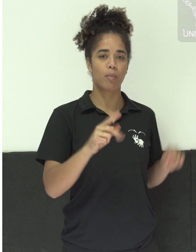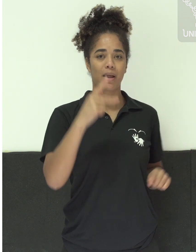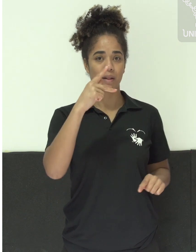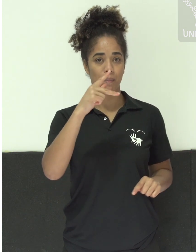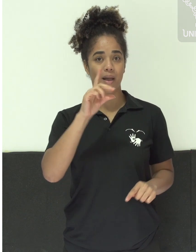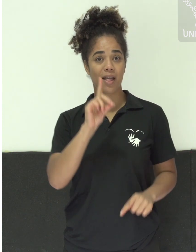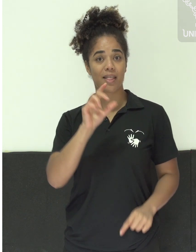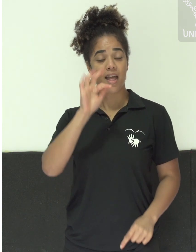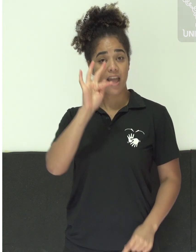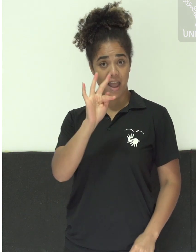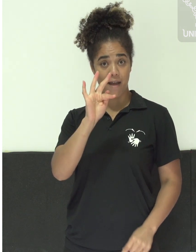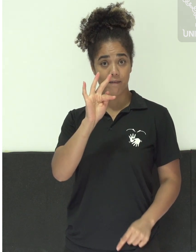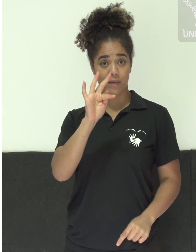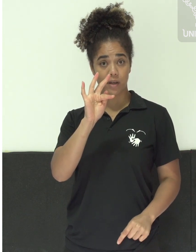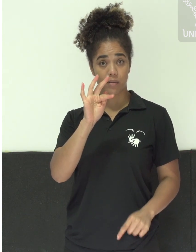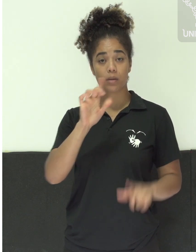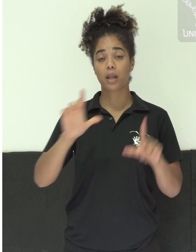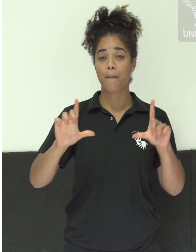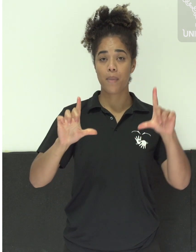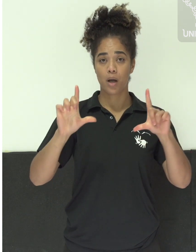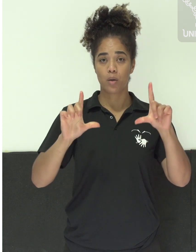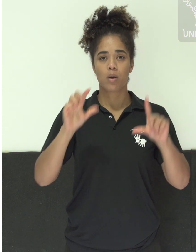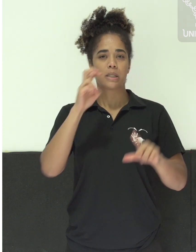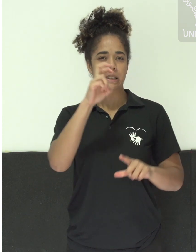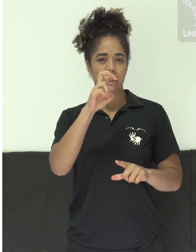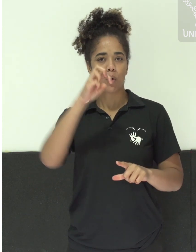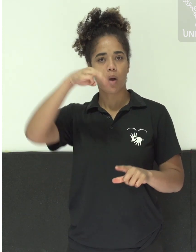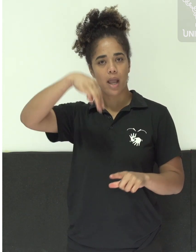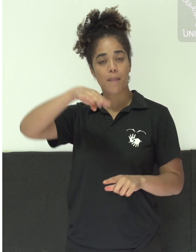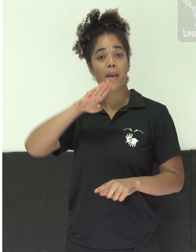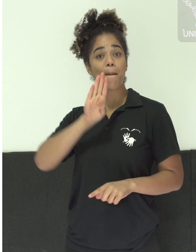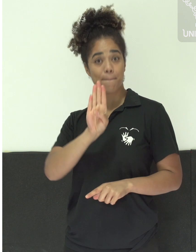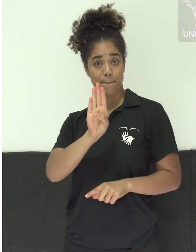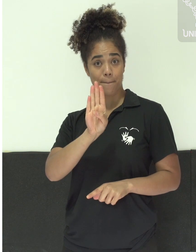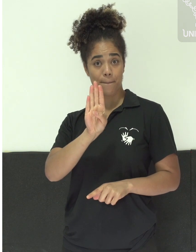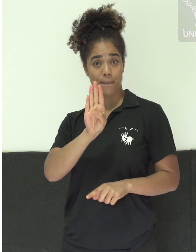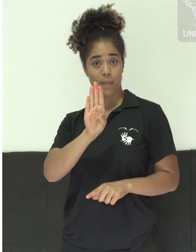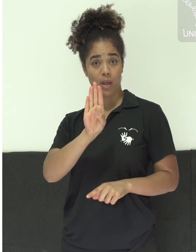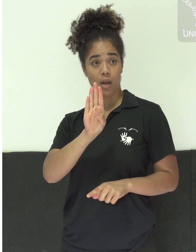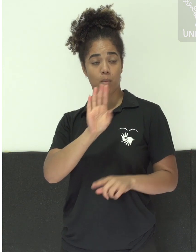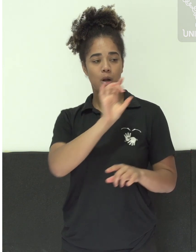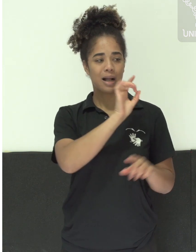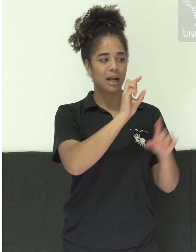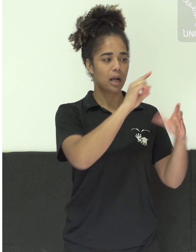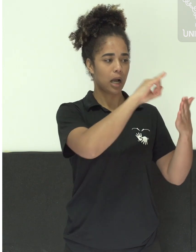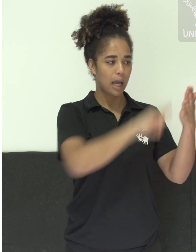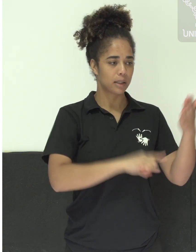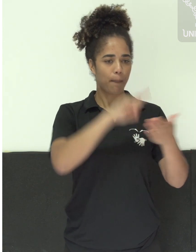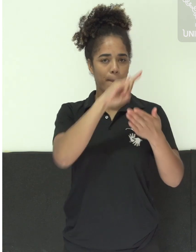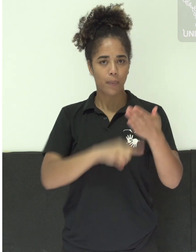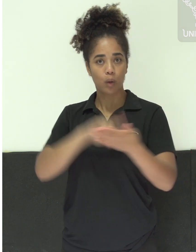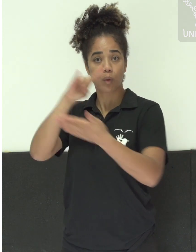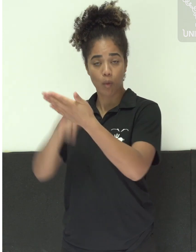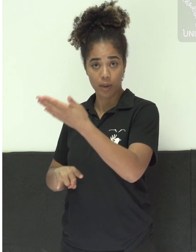tamanho de até 5 MB, 5 megabytes por documento, e anexar